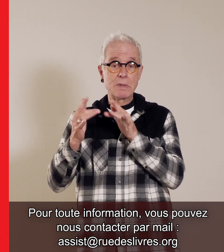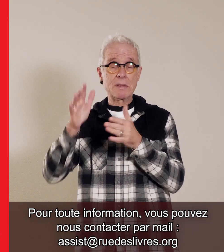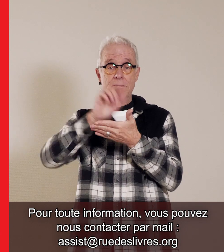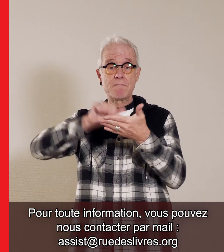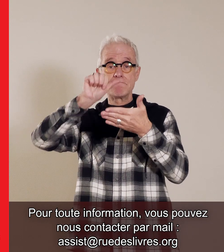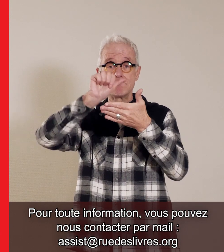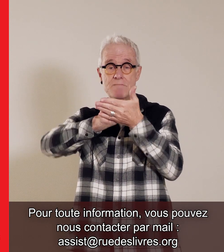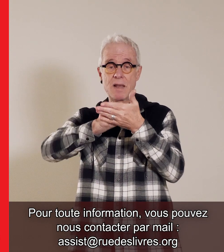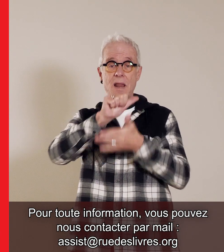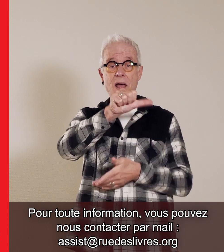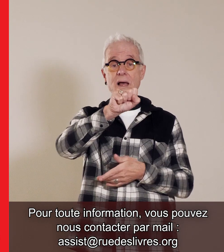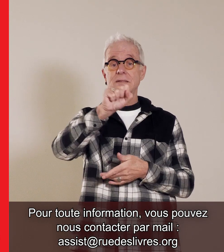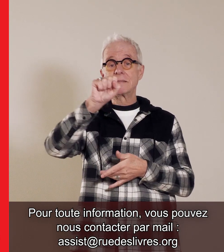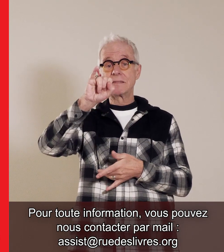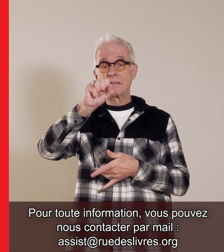mail